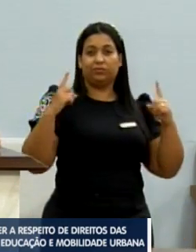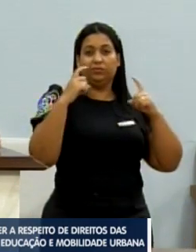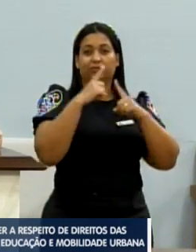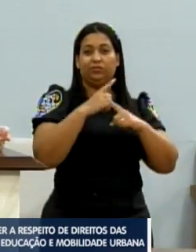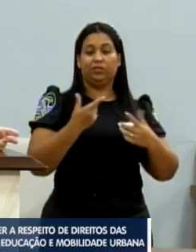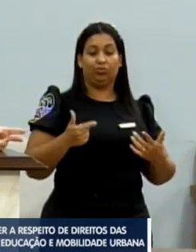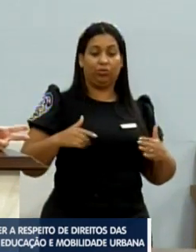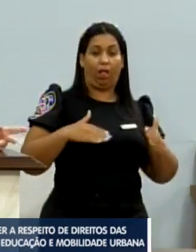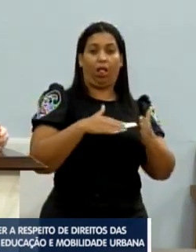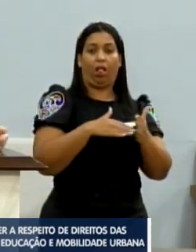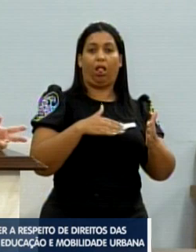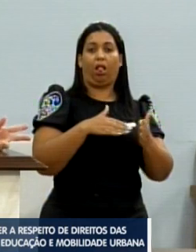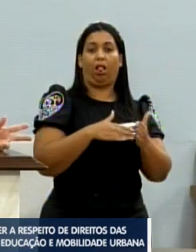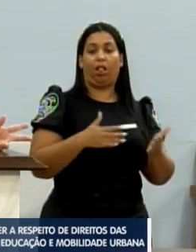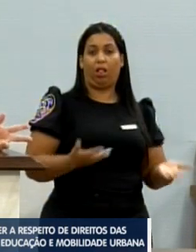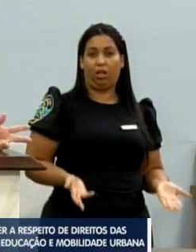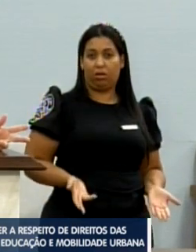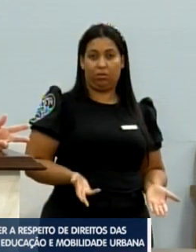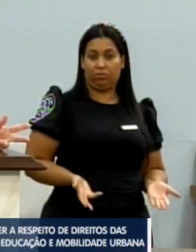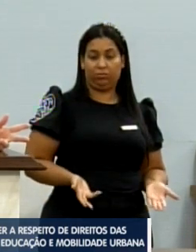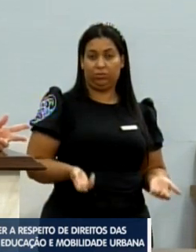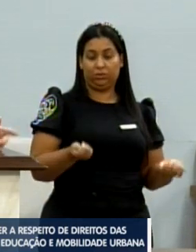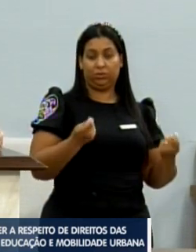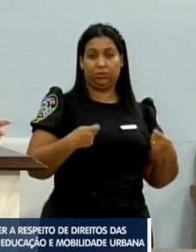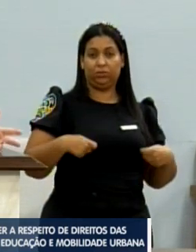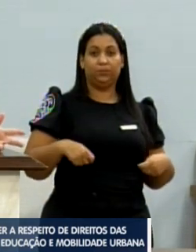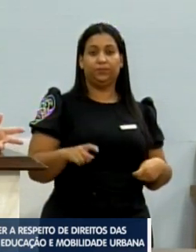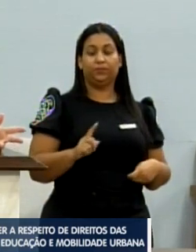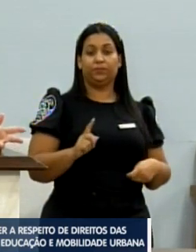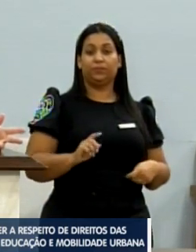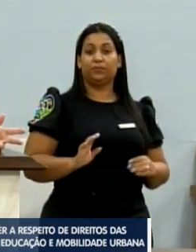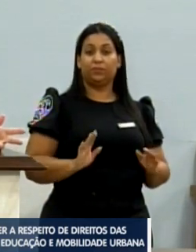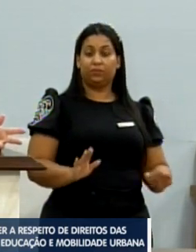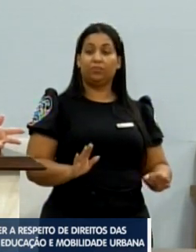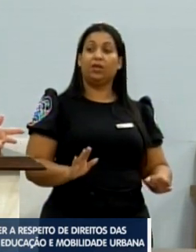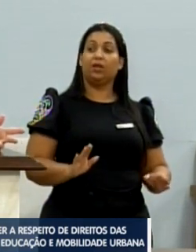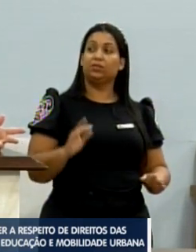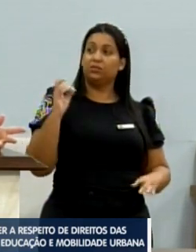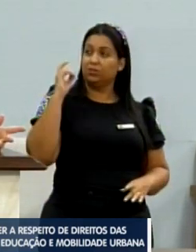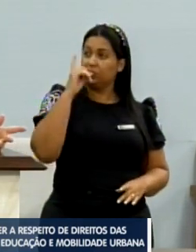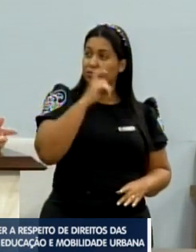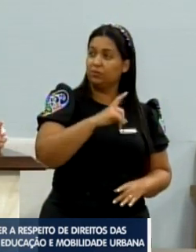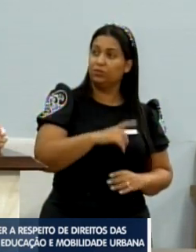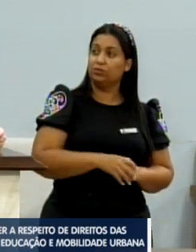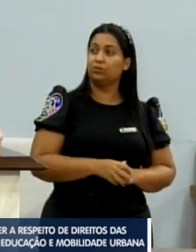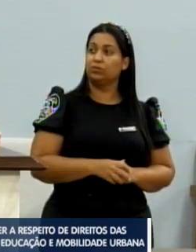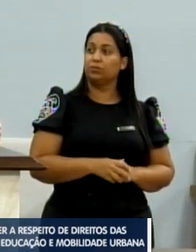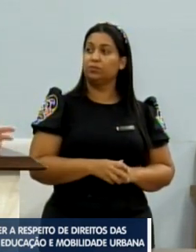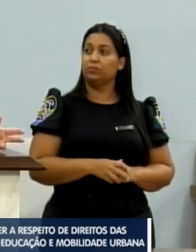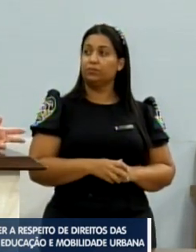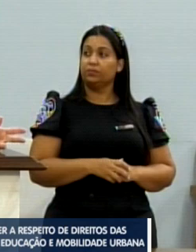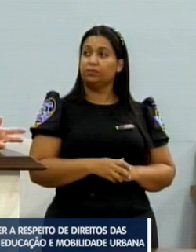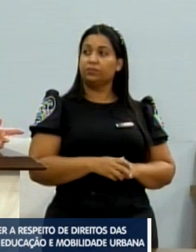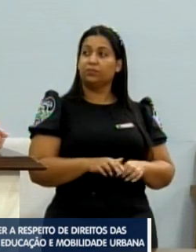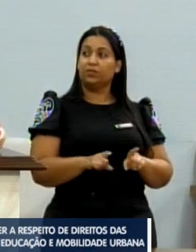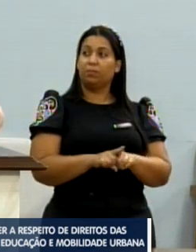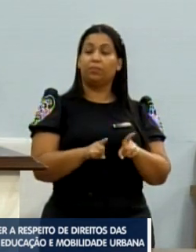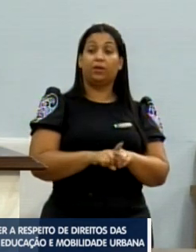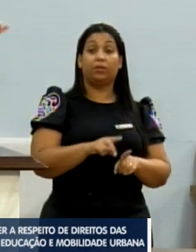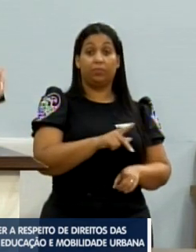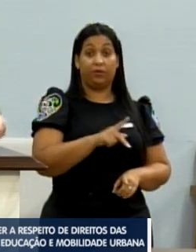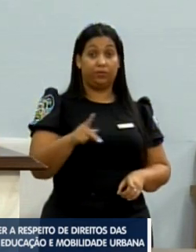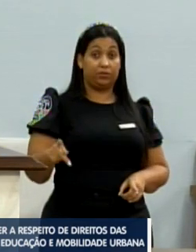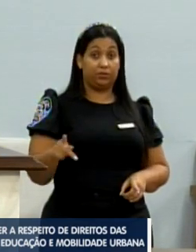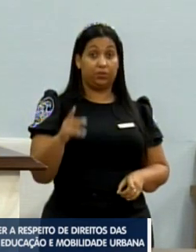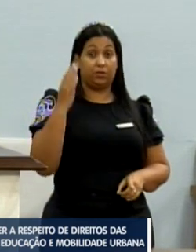andar. Uma criança com, nem precisa ser necessariamente um cadeirante, mas com alguma dificuldade de locomoção. Professores capacitados,